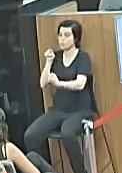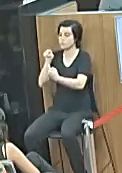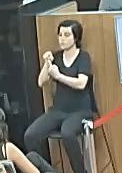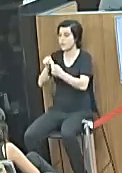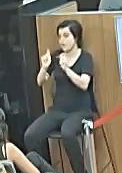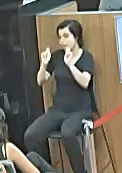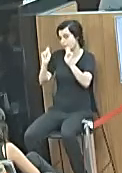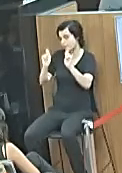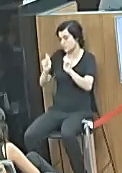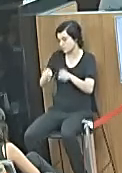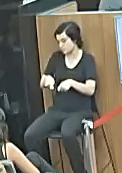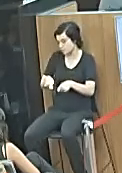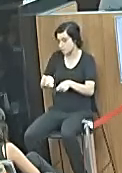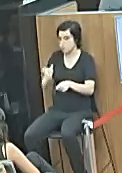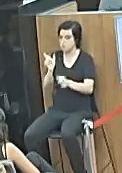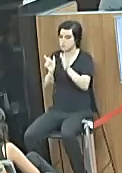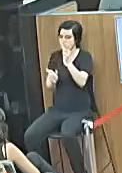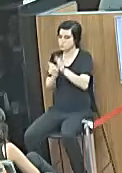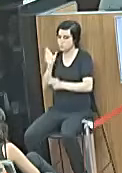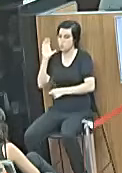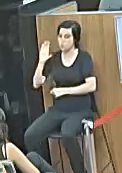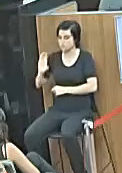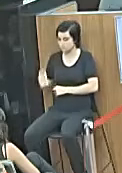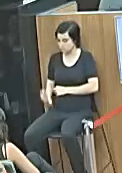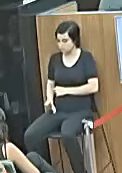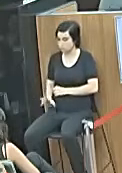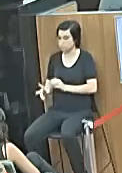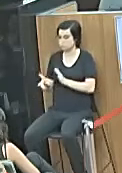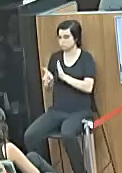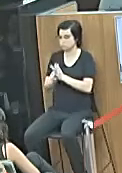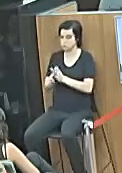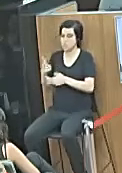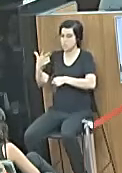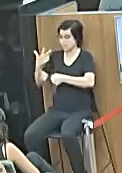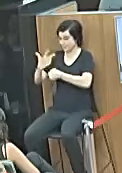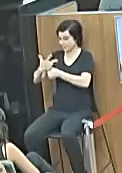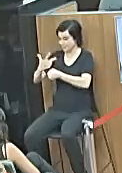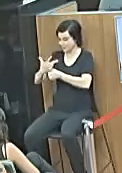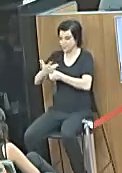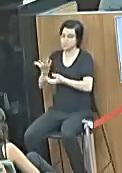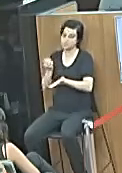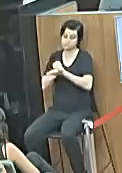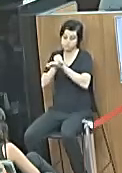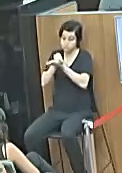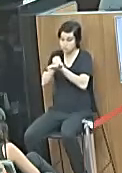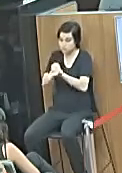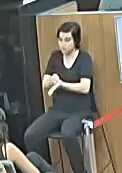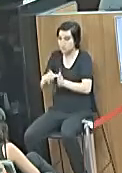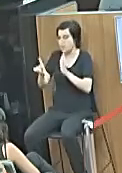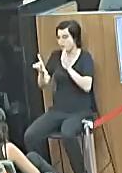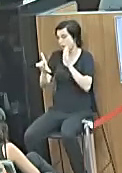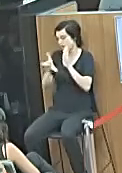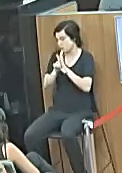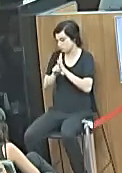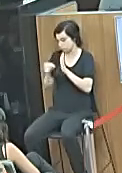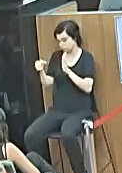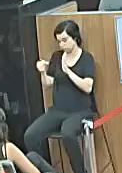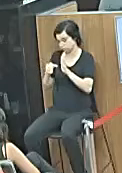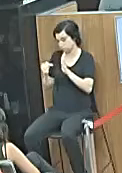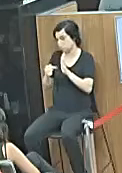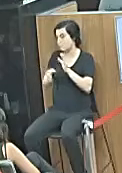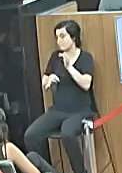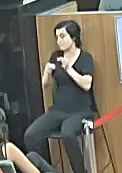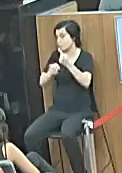capacitar os conselheiros estaduais e municipais da pessoa idosa para a compreensão da legislação e da